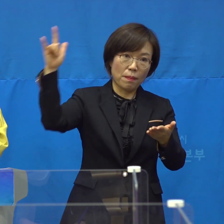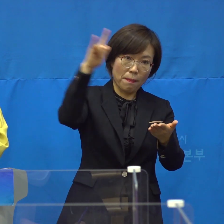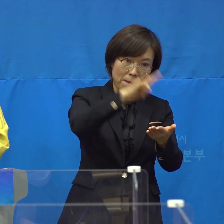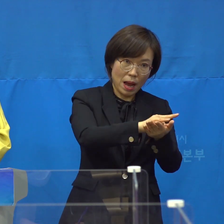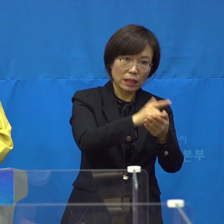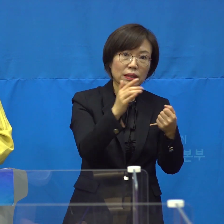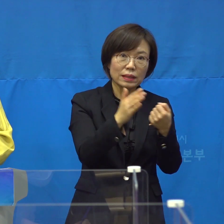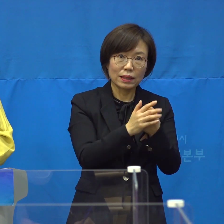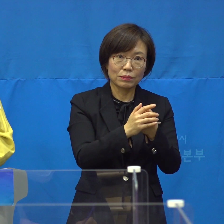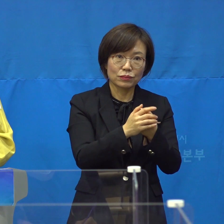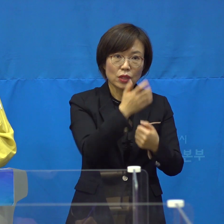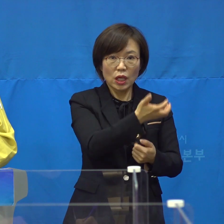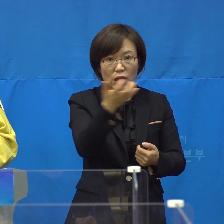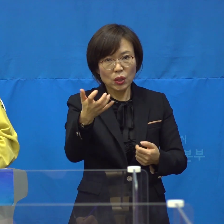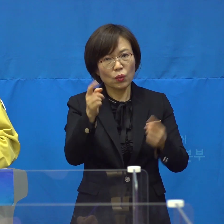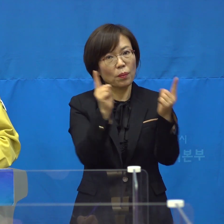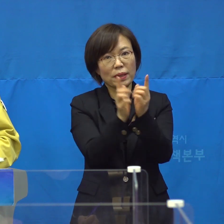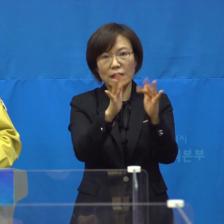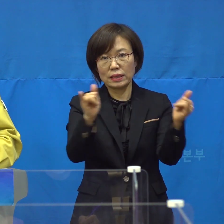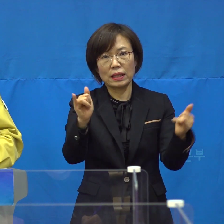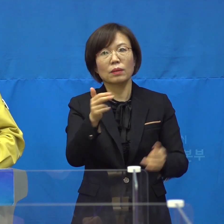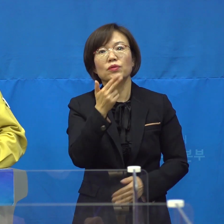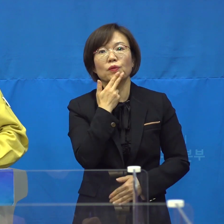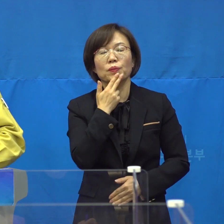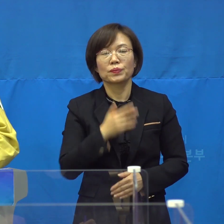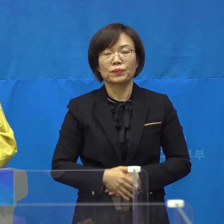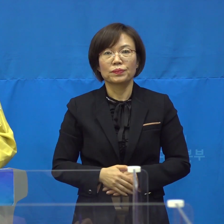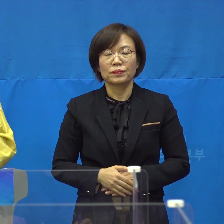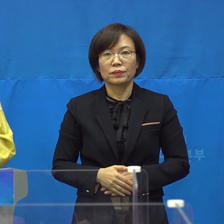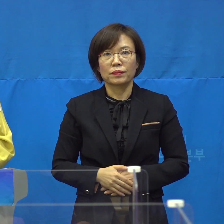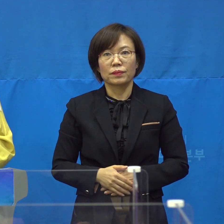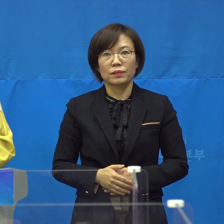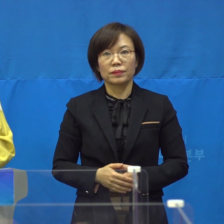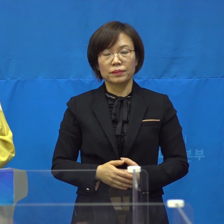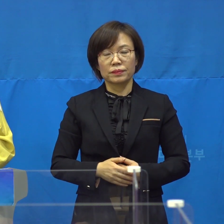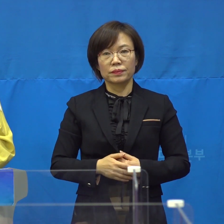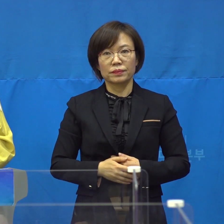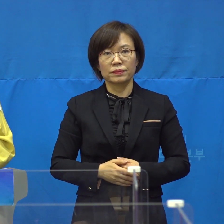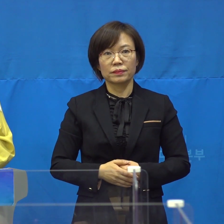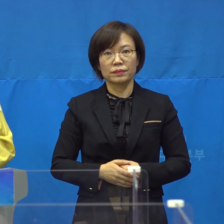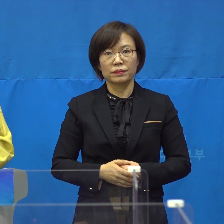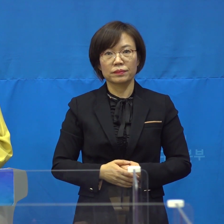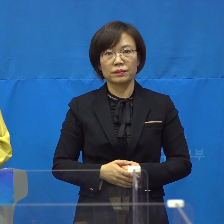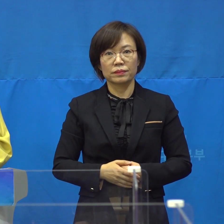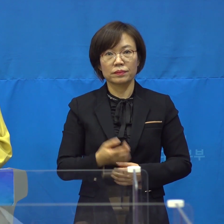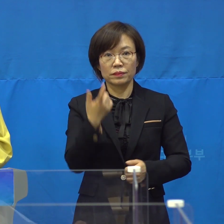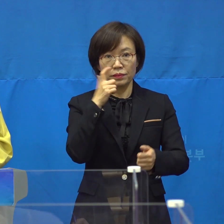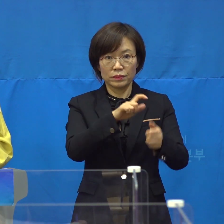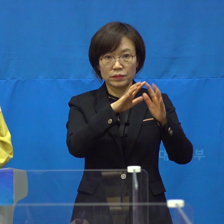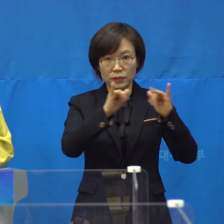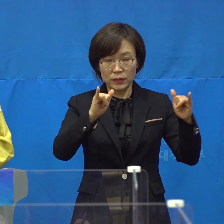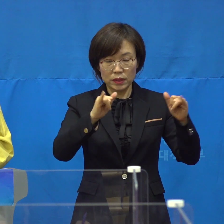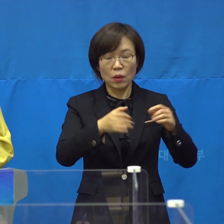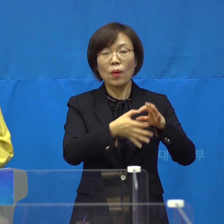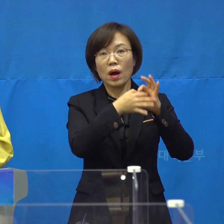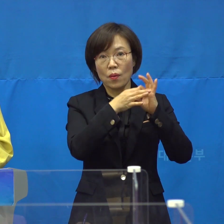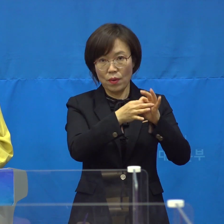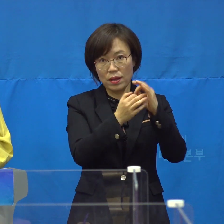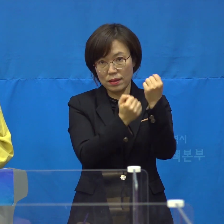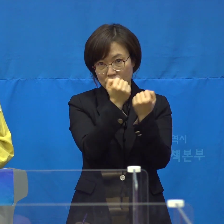및 추가 접촉자는 없습니다. 다음 14페이지입니다. 확진자 관련